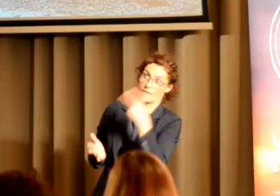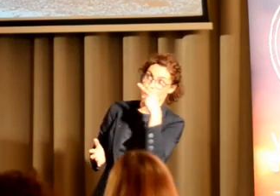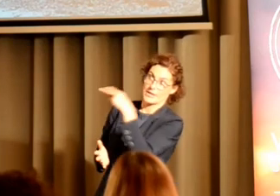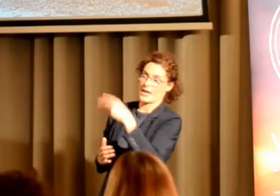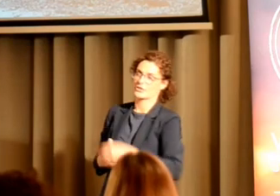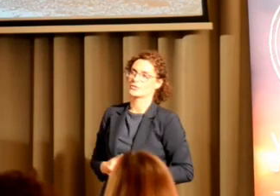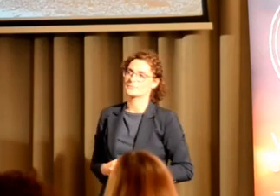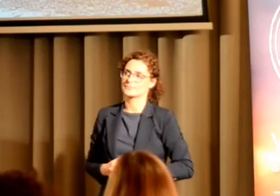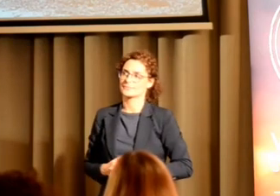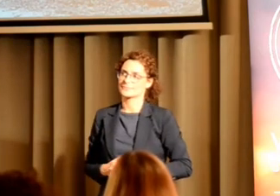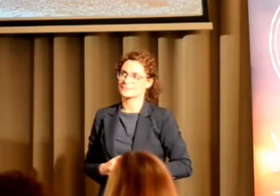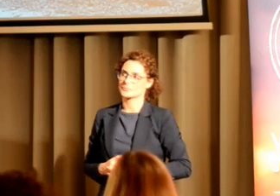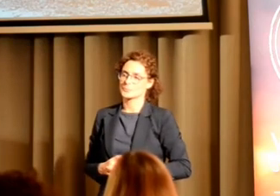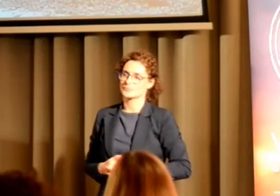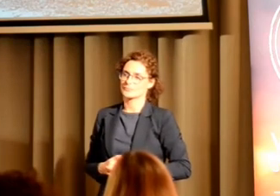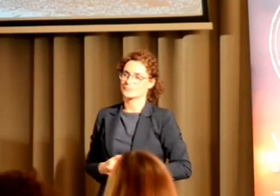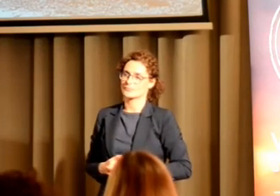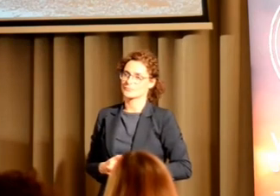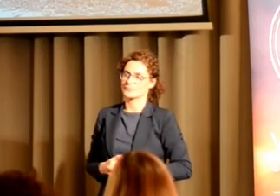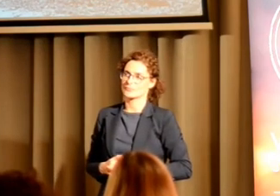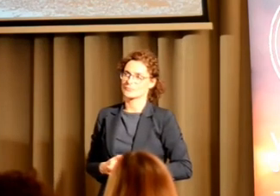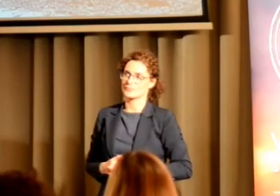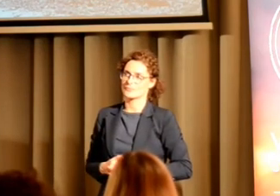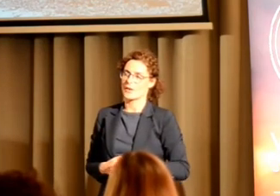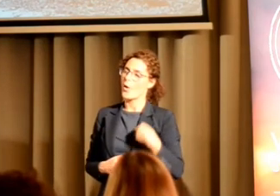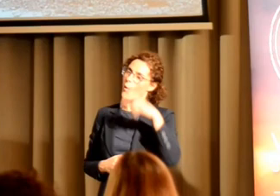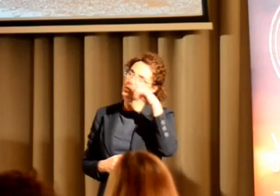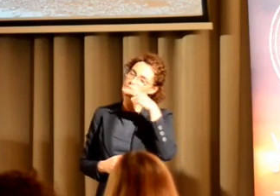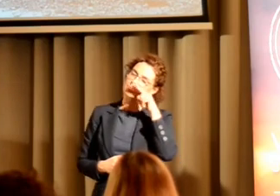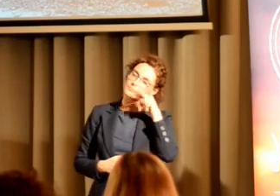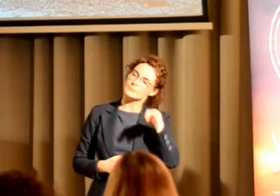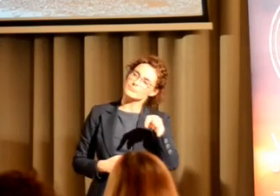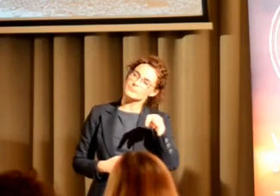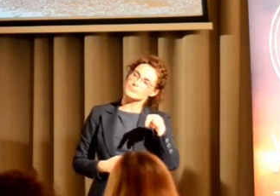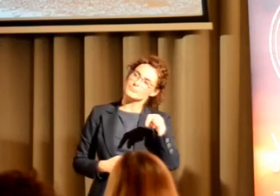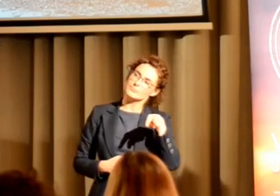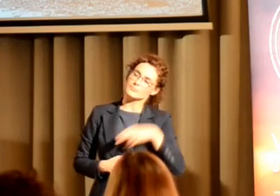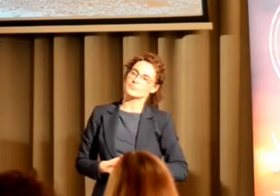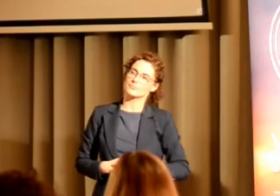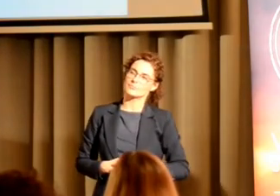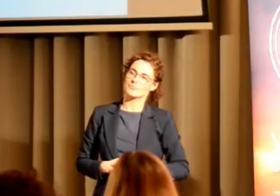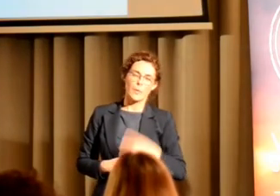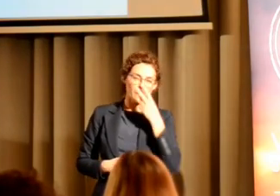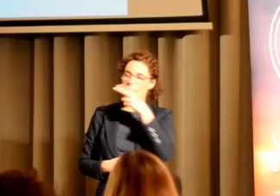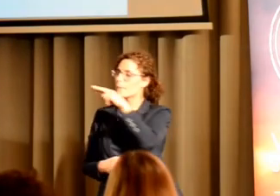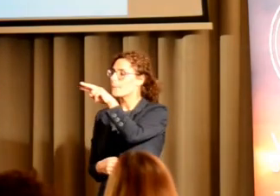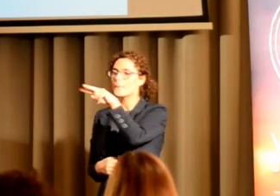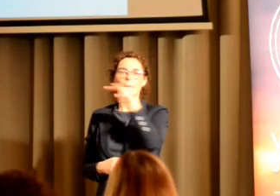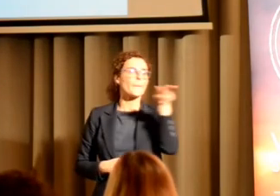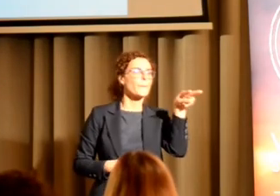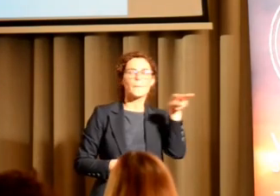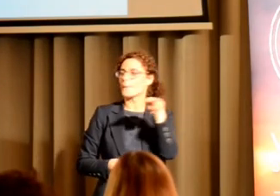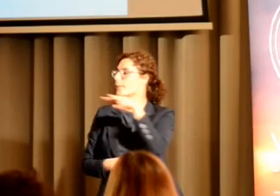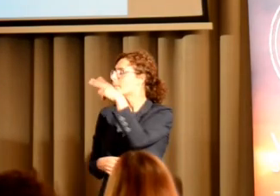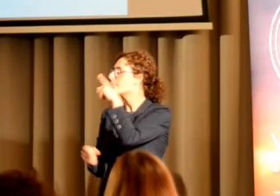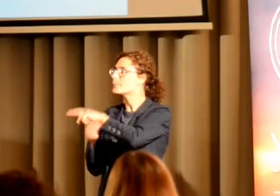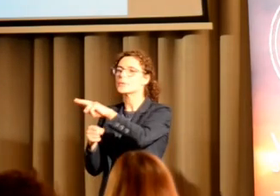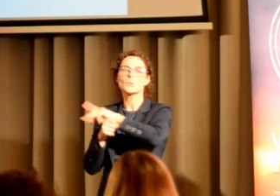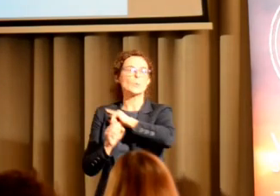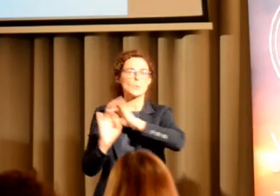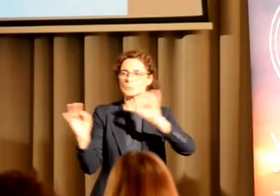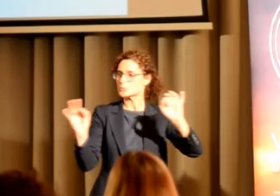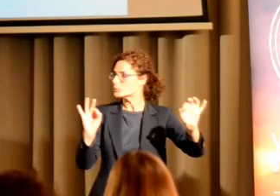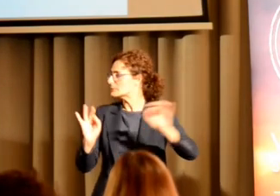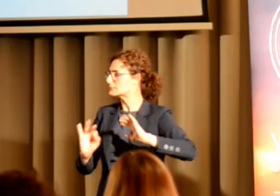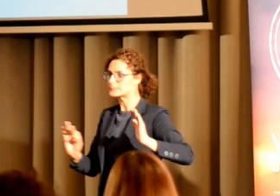takim ojcowskim okiem patrzy na szczenięta i rozgląda się jednocześnie dookoła, pilnując, czy